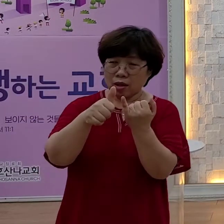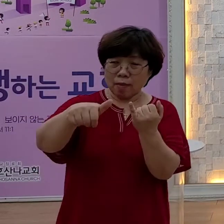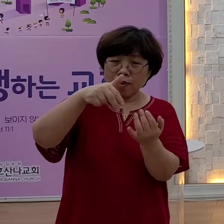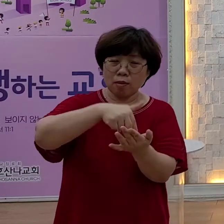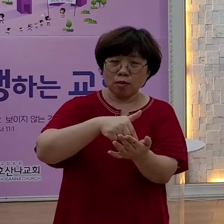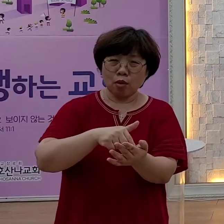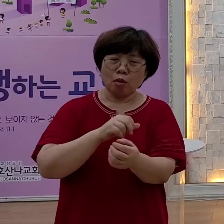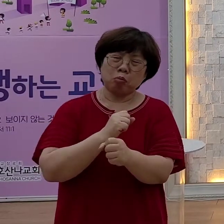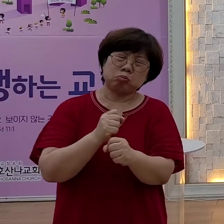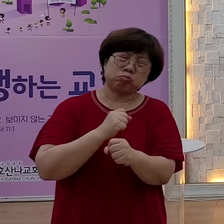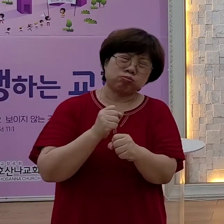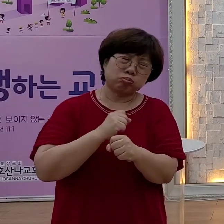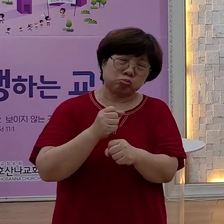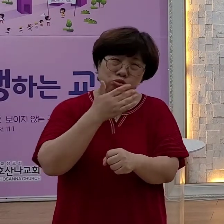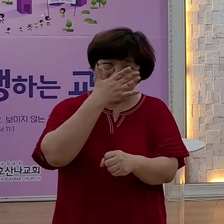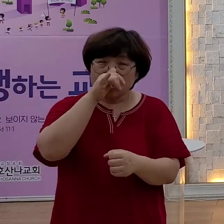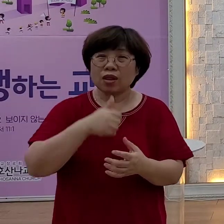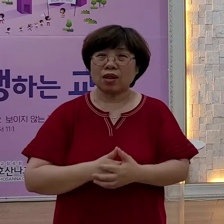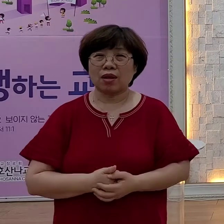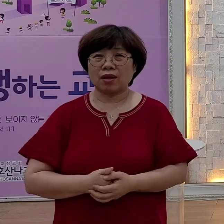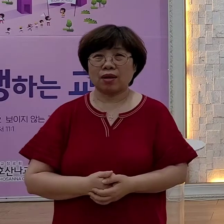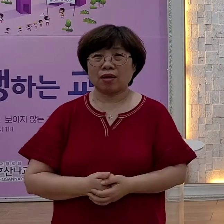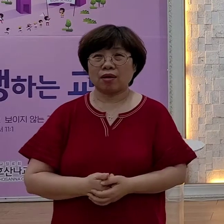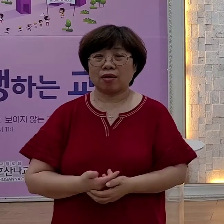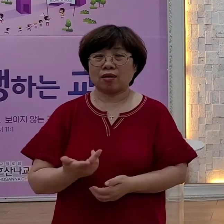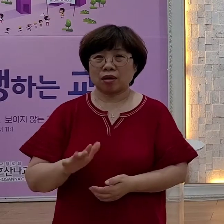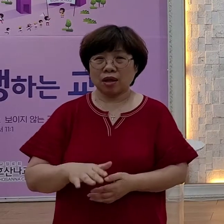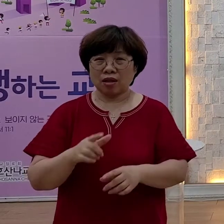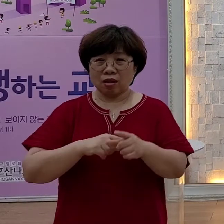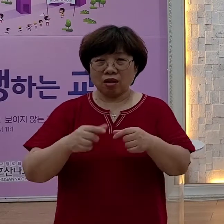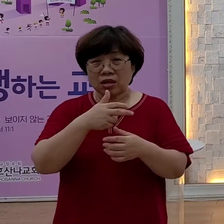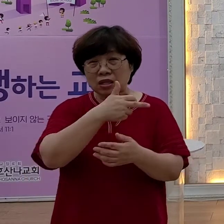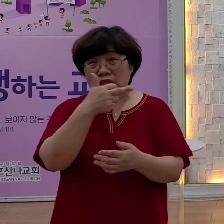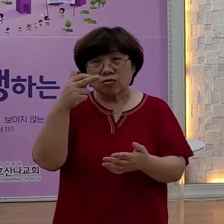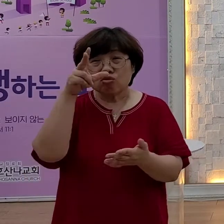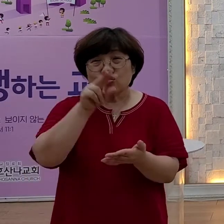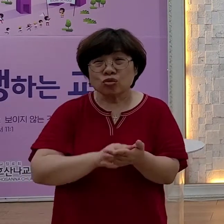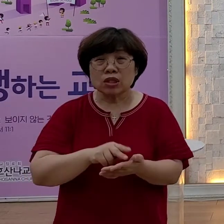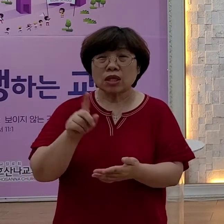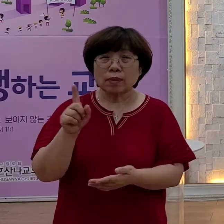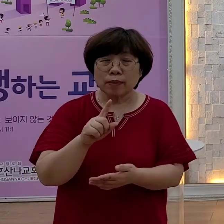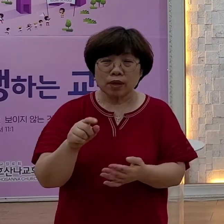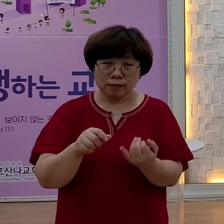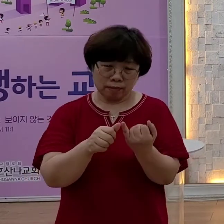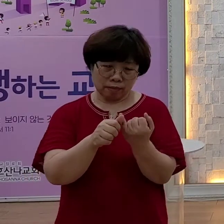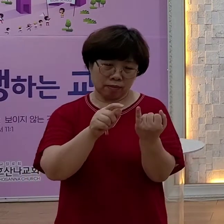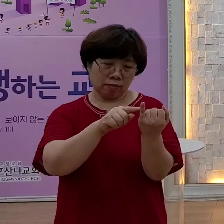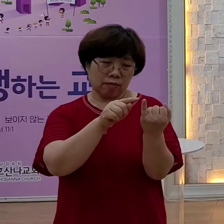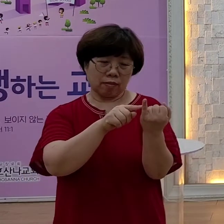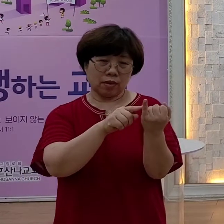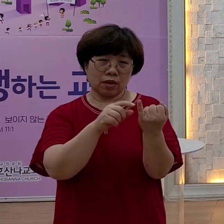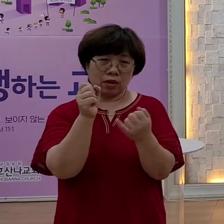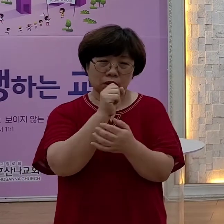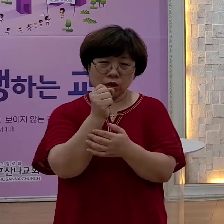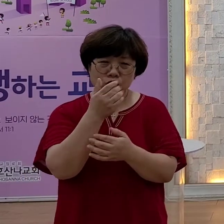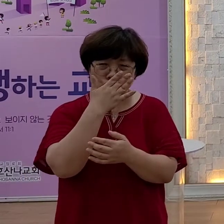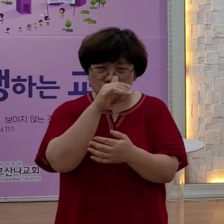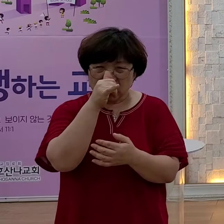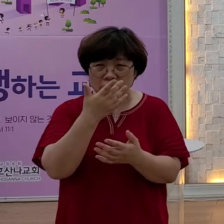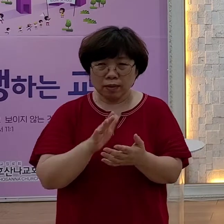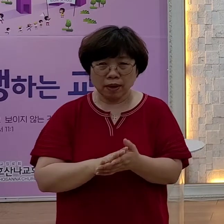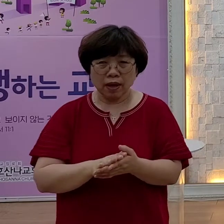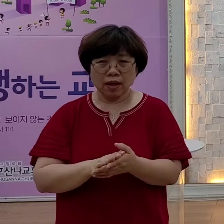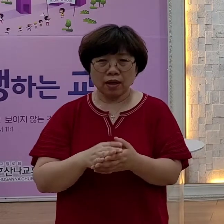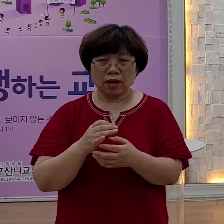반대했을지도 모릅니다. 여러분, 그런데 저는 더 큰 문제가 뭐냐면 한나가 흔들릴 수 있었던 이유가 뭐냐면